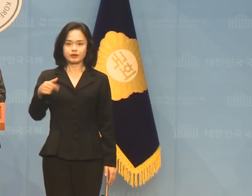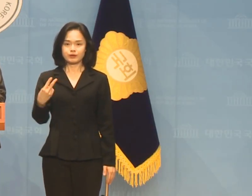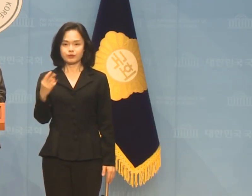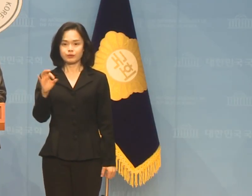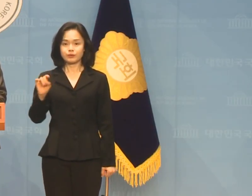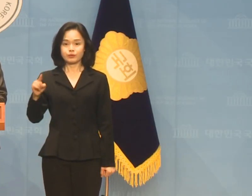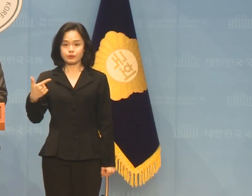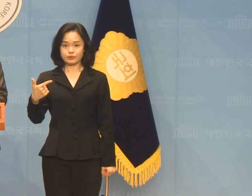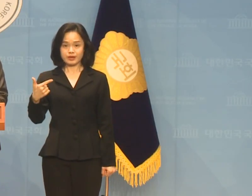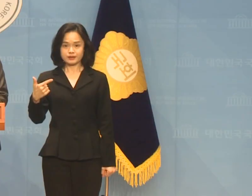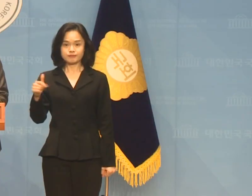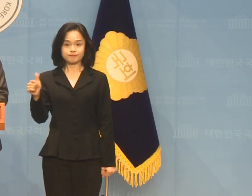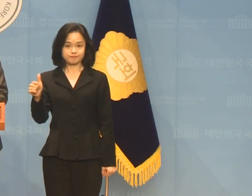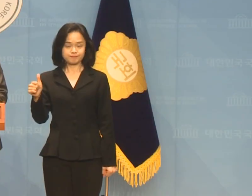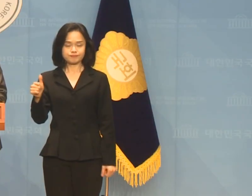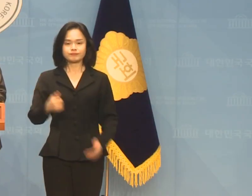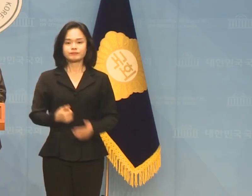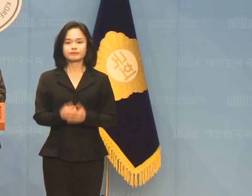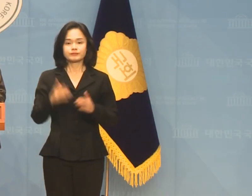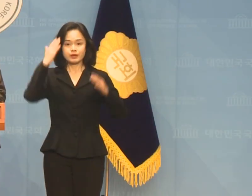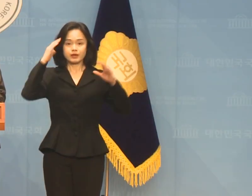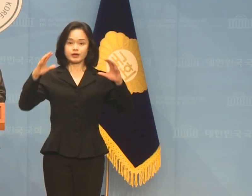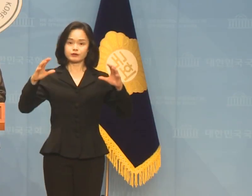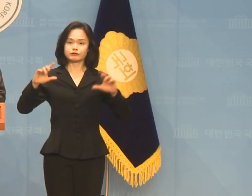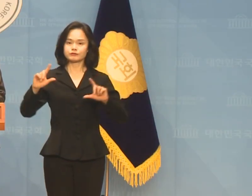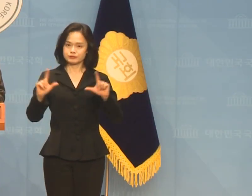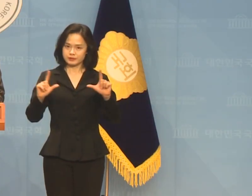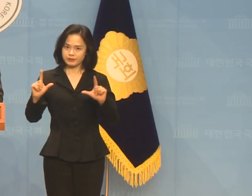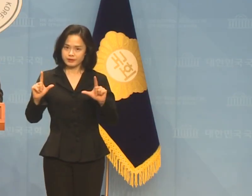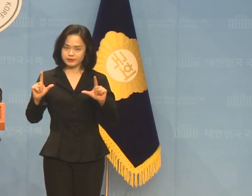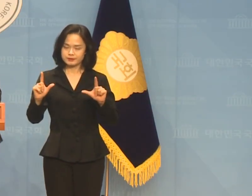가지 시국 현안에 대해서 말씀 올리고자 합니다.